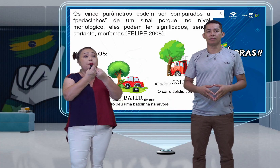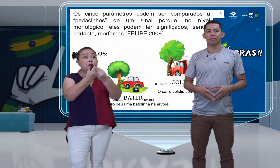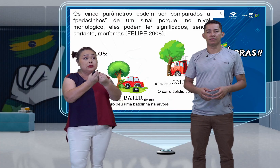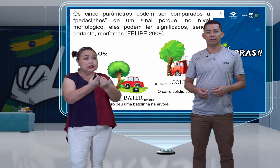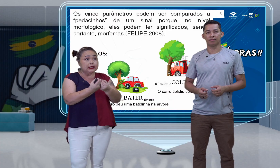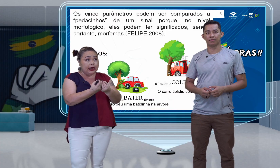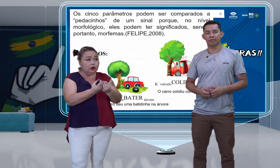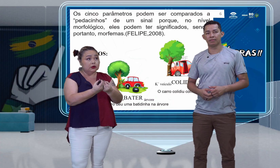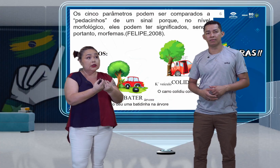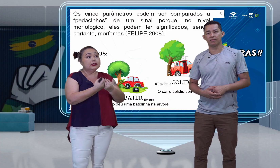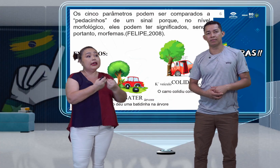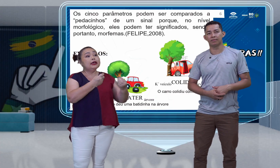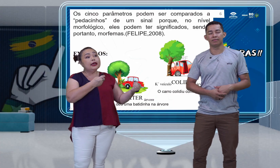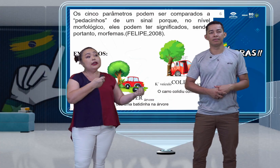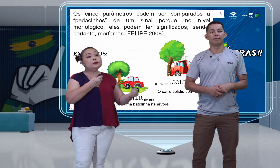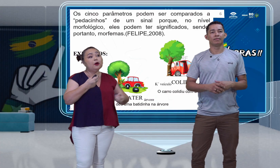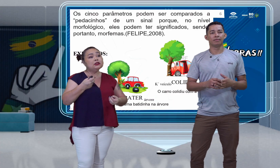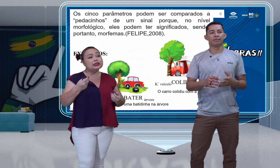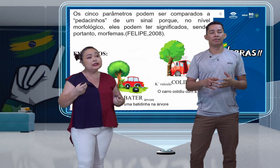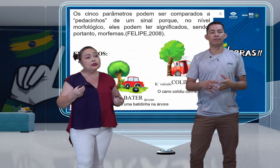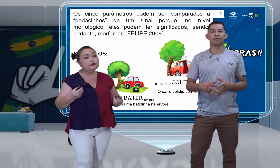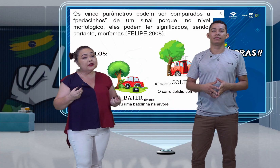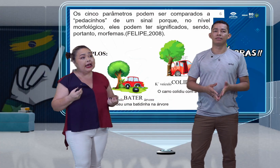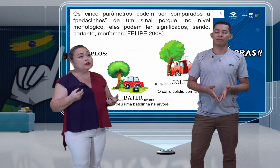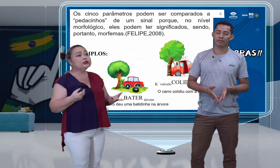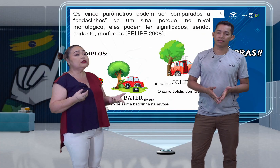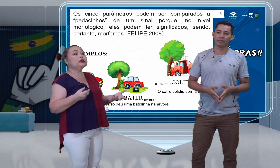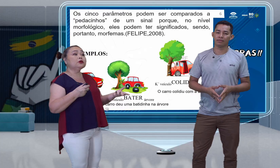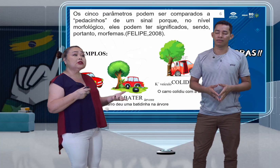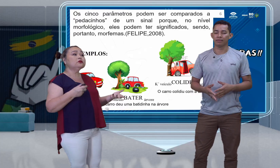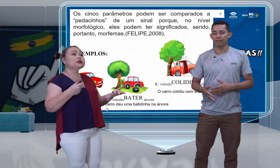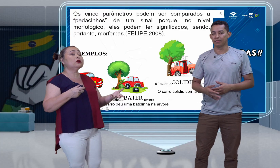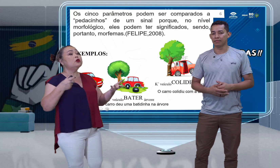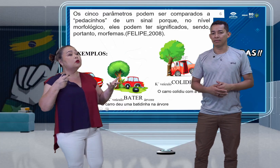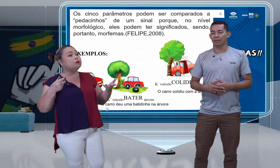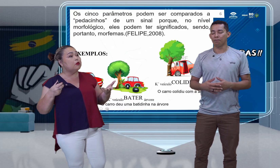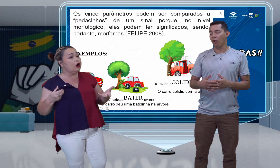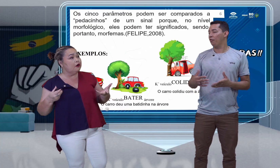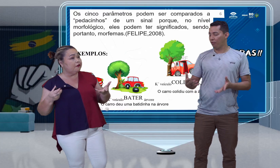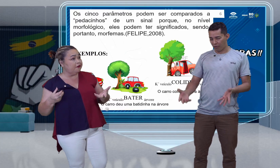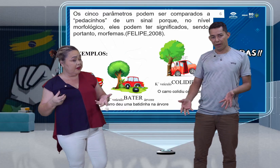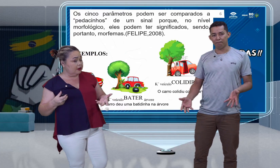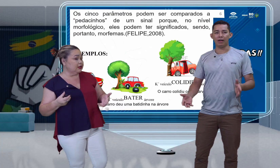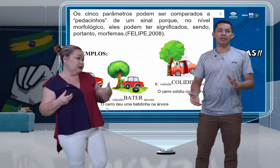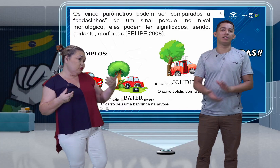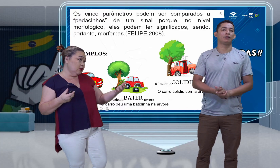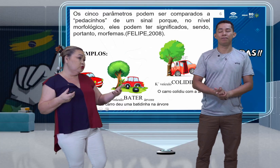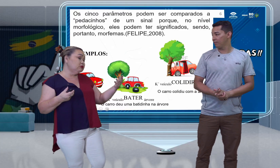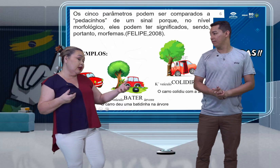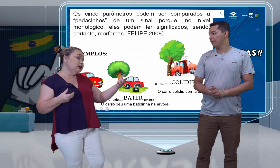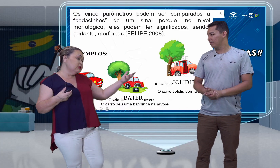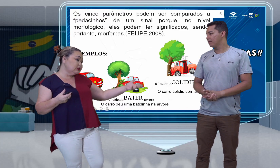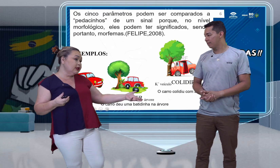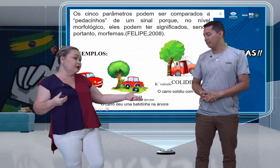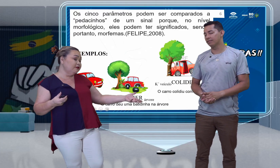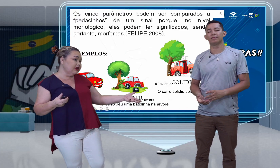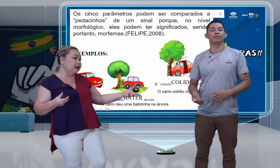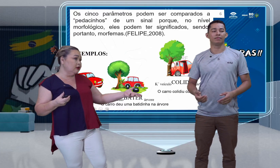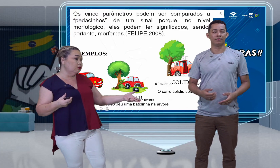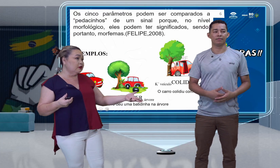próprio sinal, né? Eles podem ter significado, sendo que, portanto, são morfemas, quando tem significado, aquilo que eu